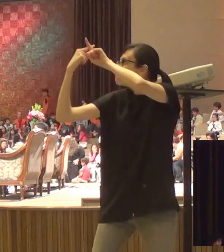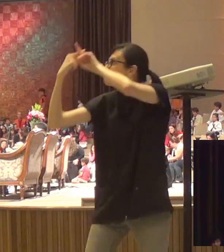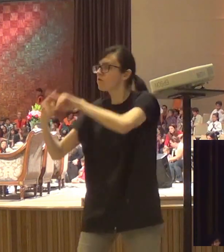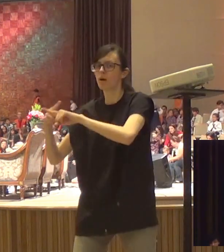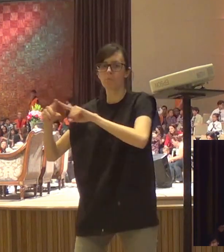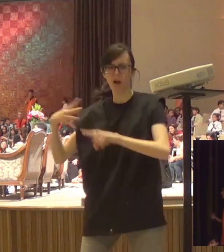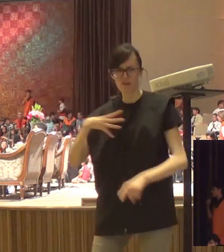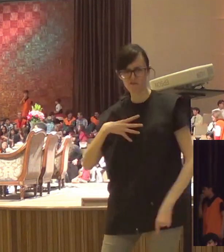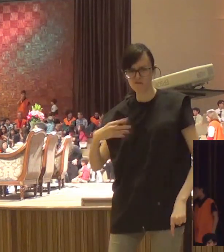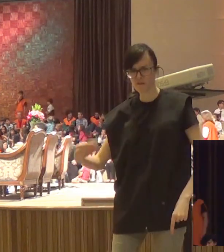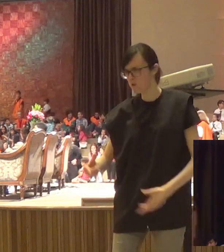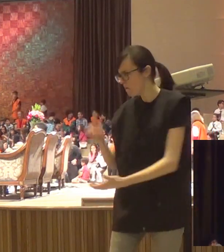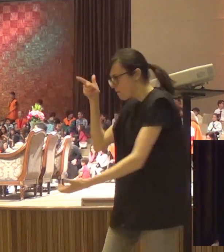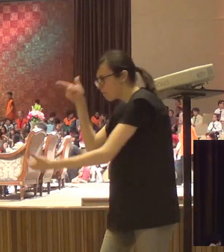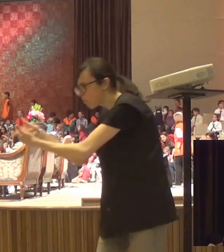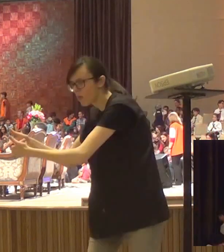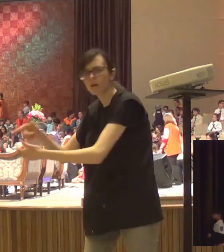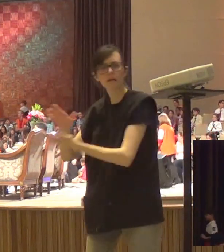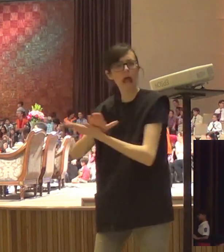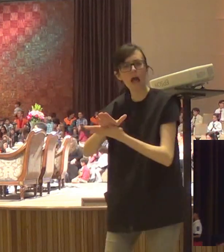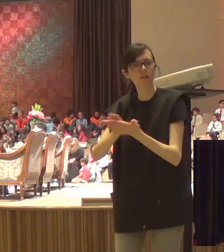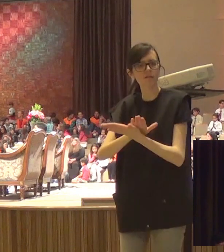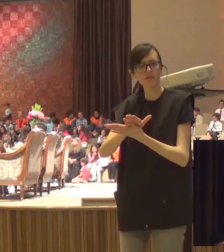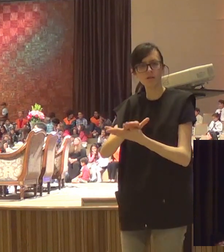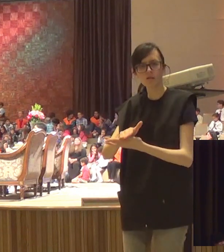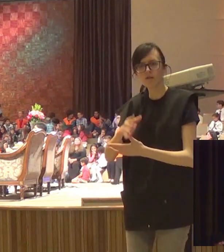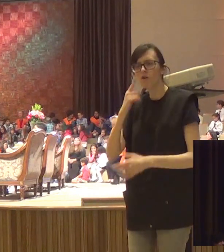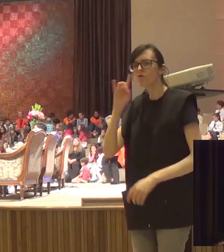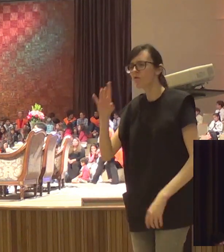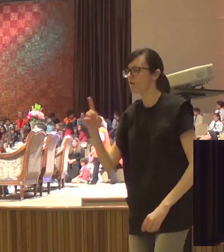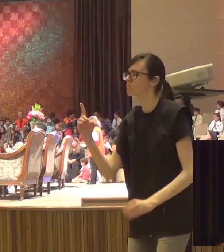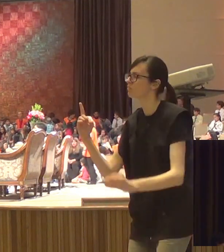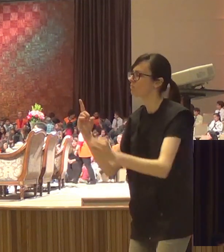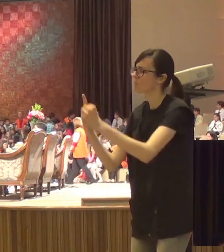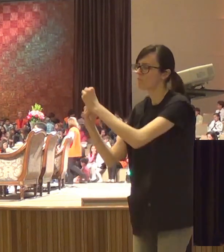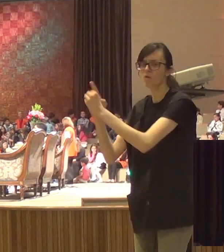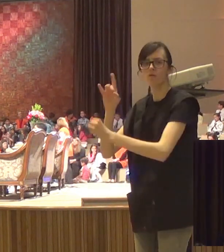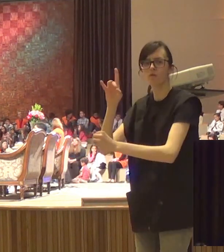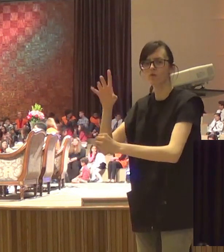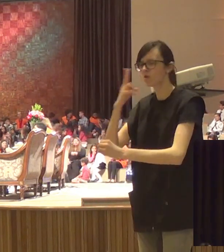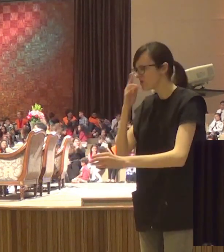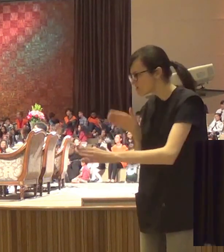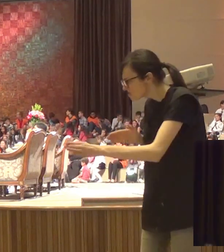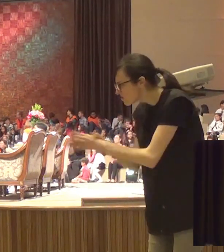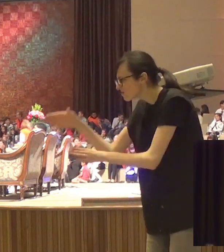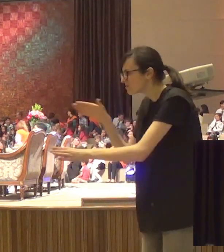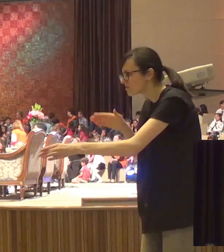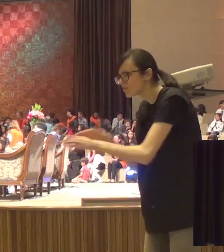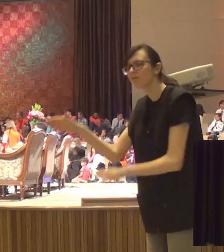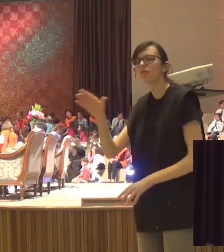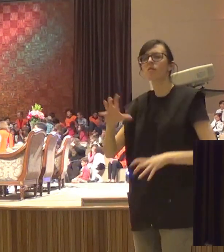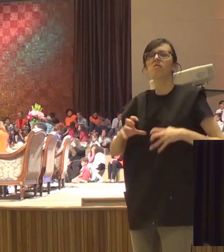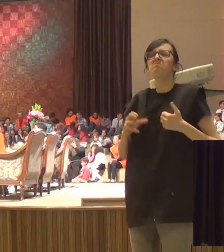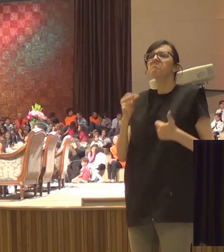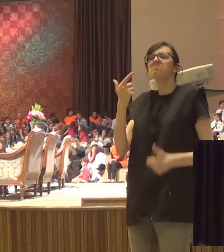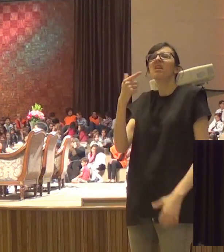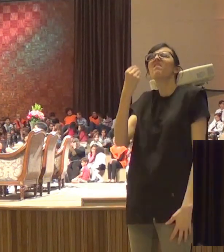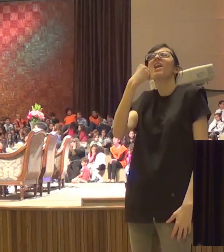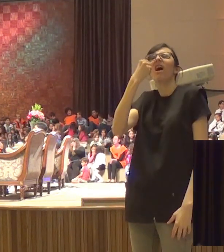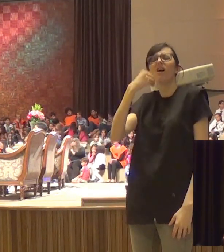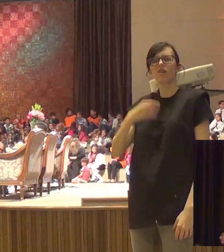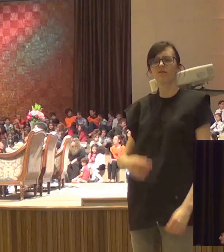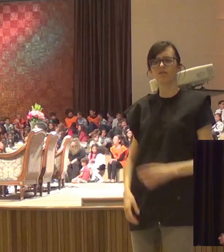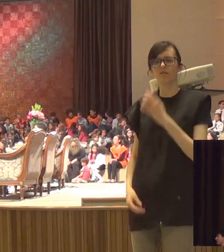confrontou os seus filhos olho a olho. Não teve coragem de confrontar o seu filho olho no olho. E irmãos,